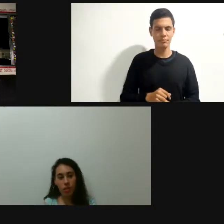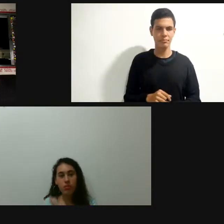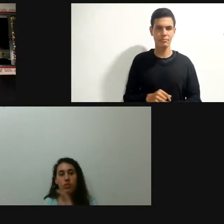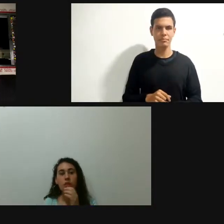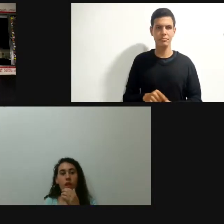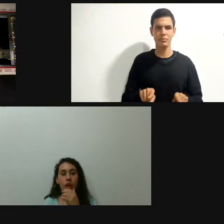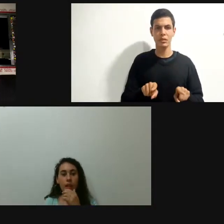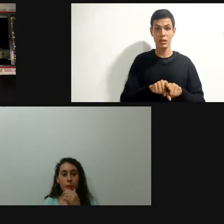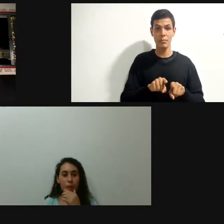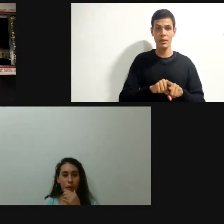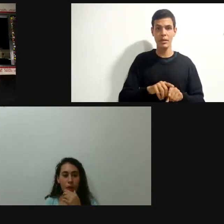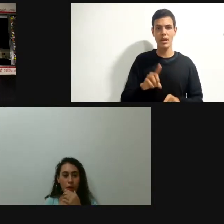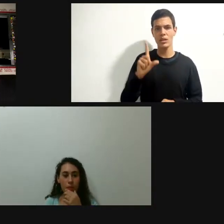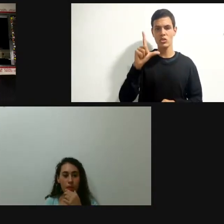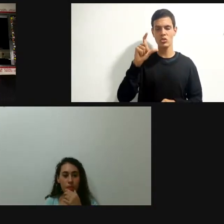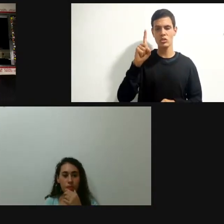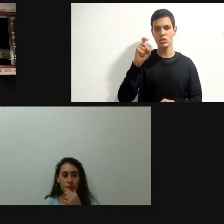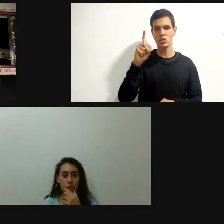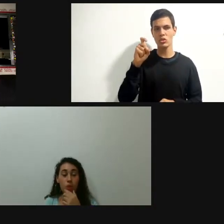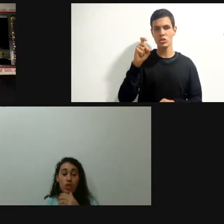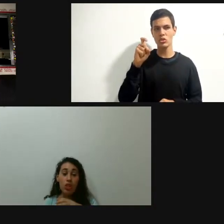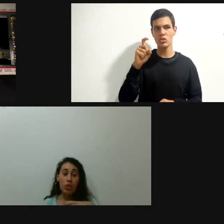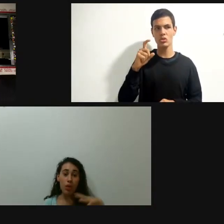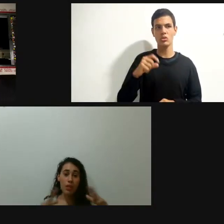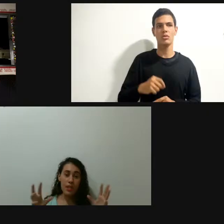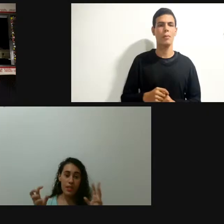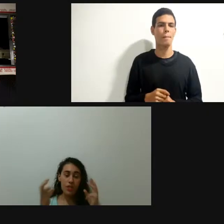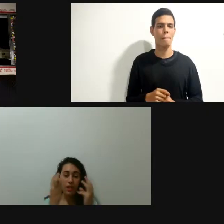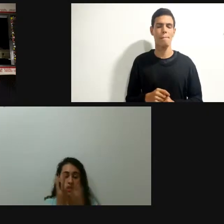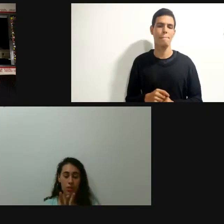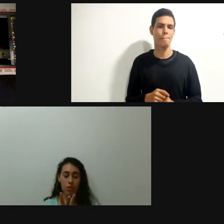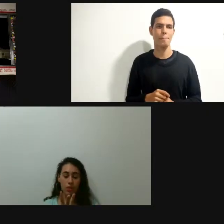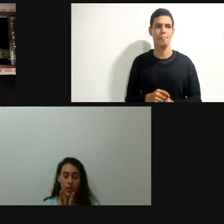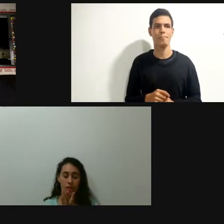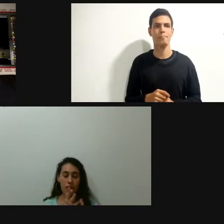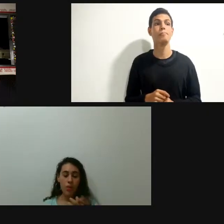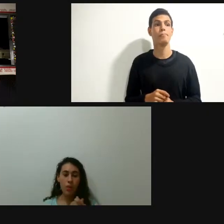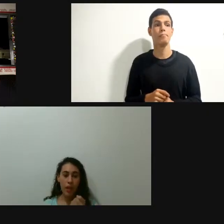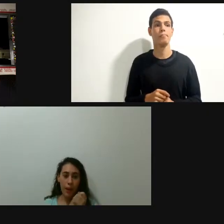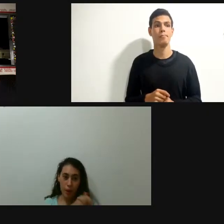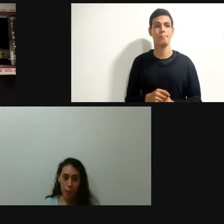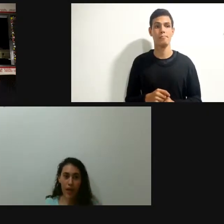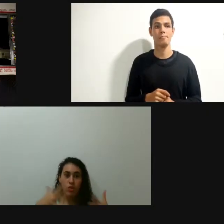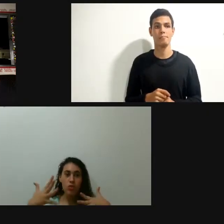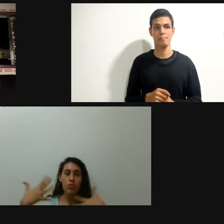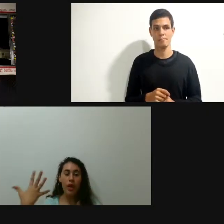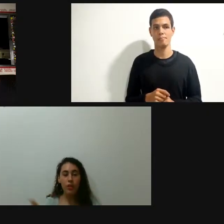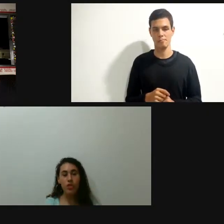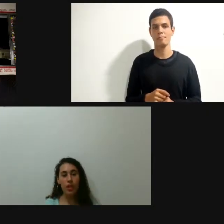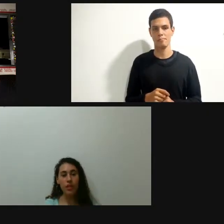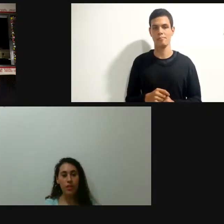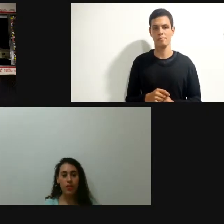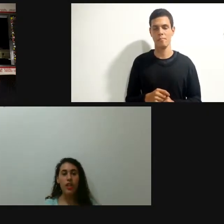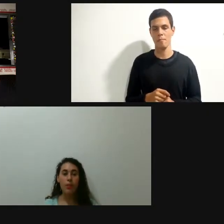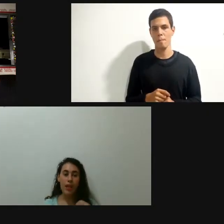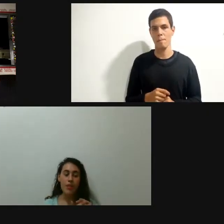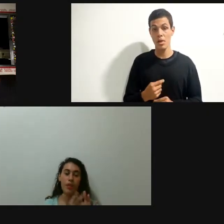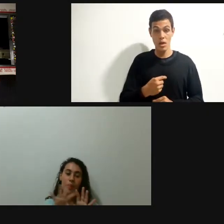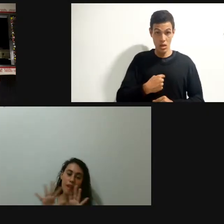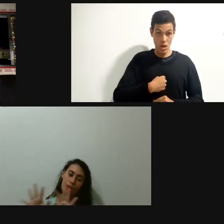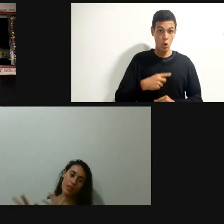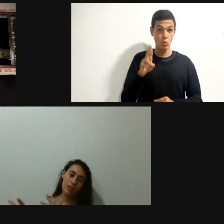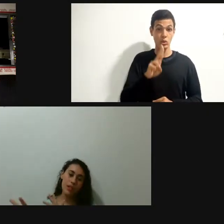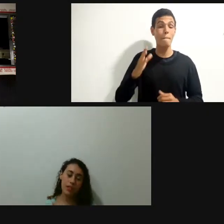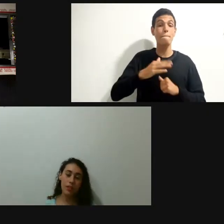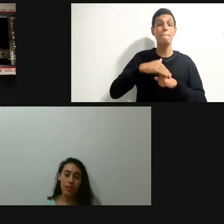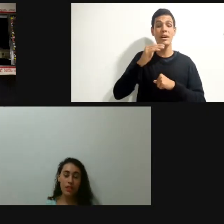TikTok, também uma conta. De todas essas 3 contas, a que eu mais uso é no Instagram. Mas eu também